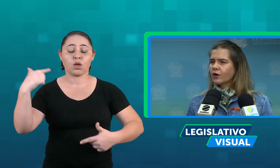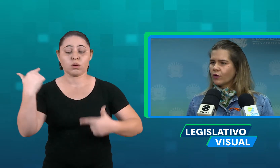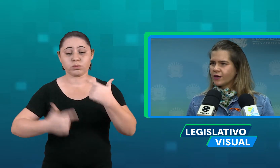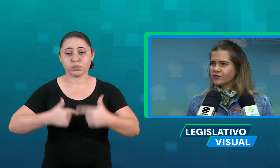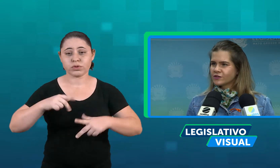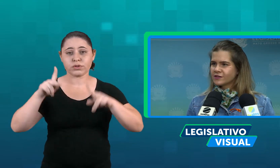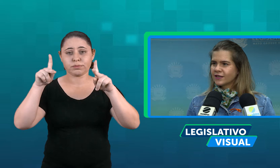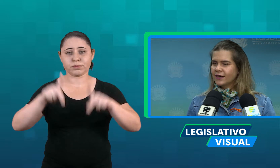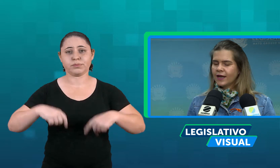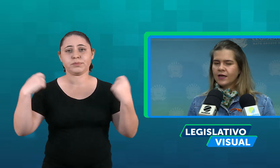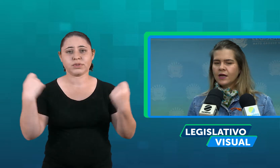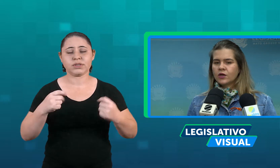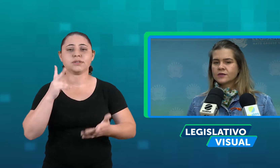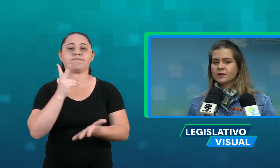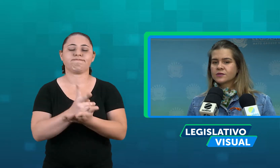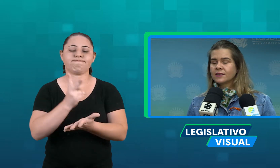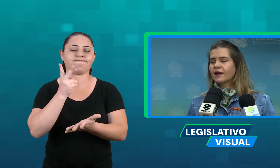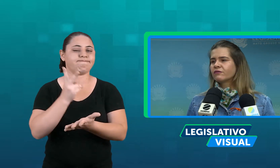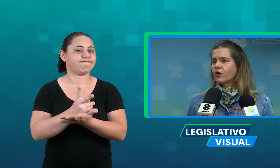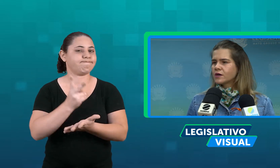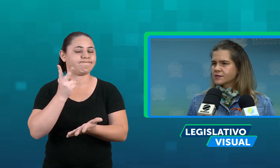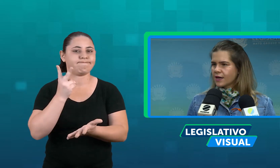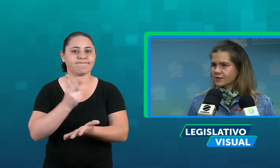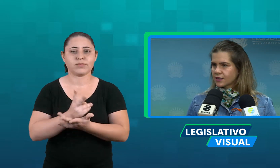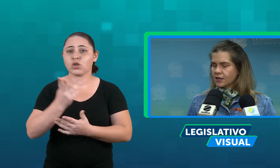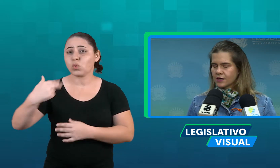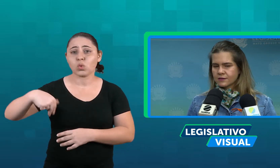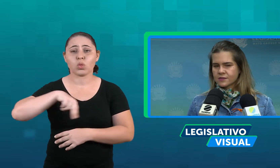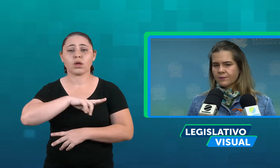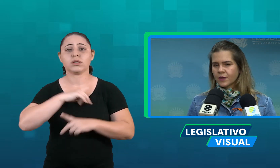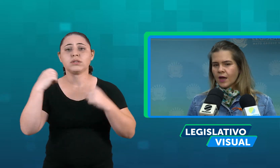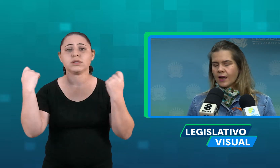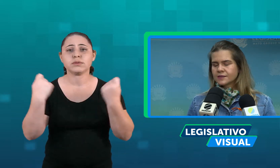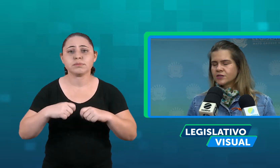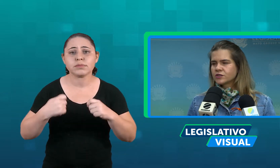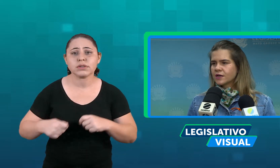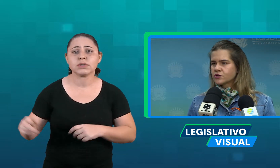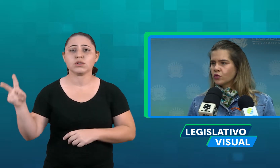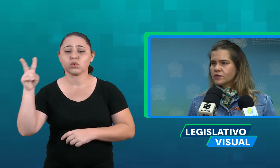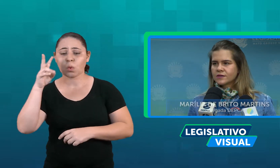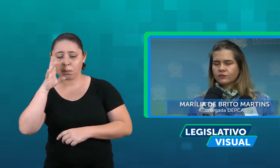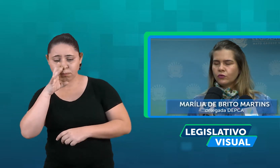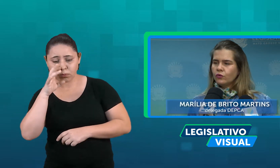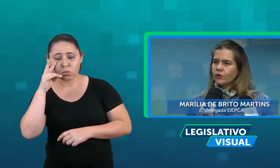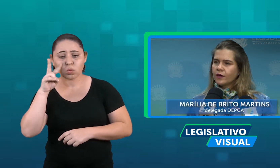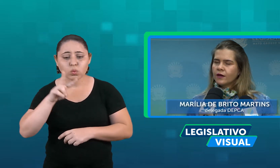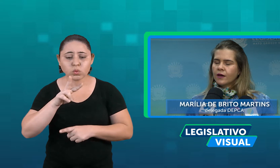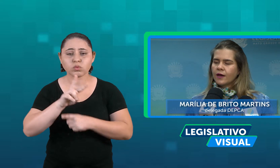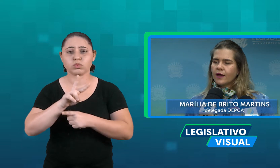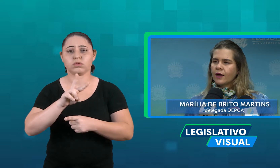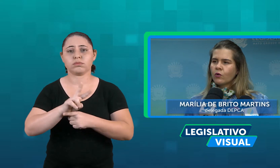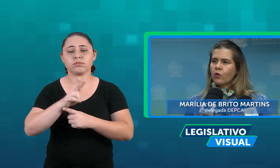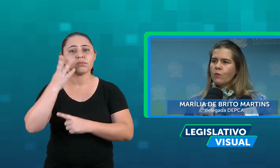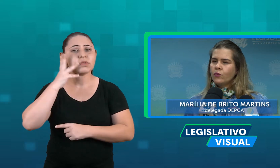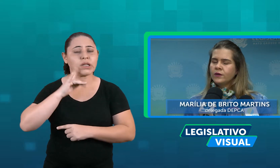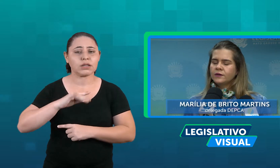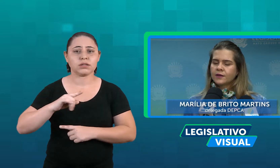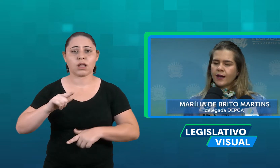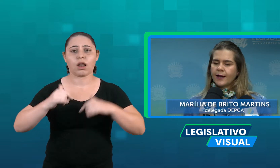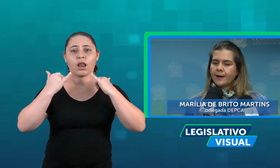ser frequentes, né? Nós temos que dar voz a essa criança. As legislações evoluem